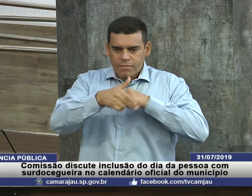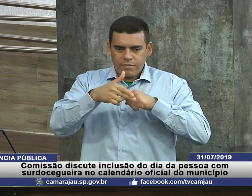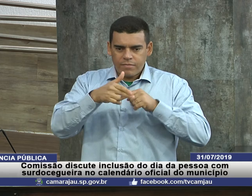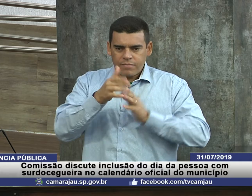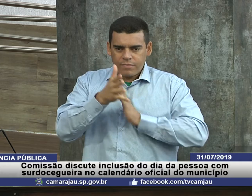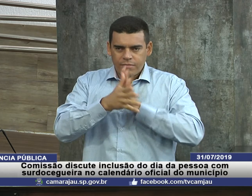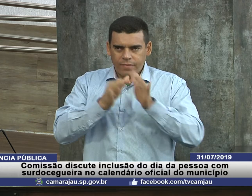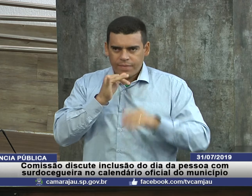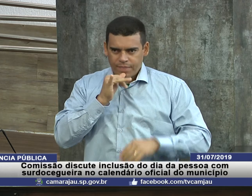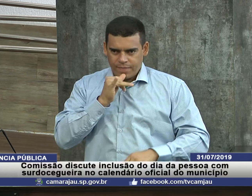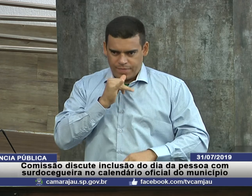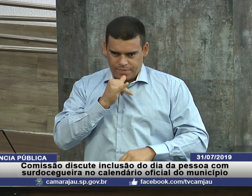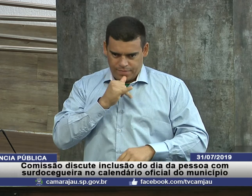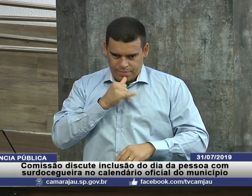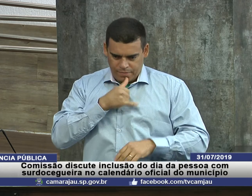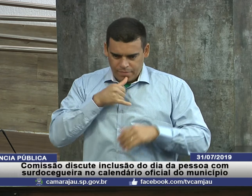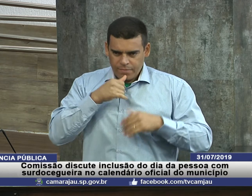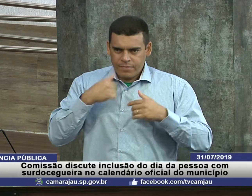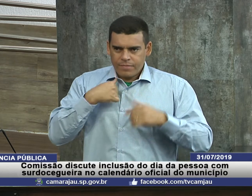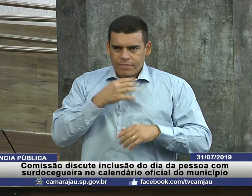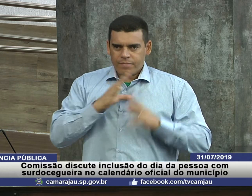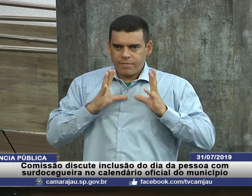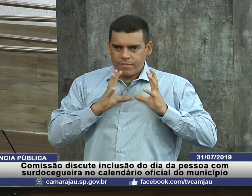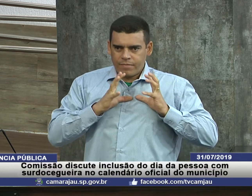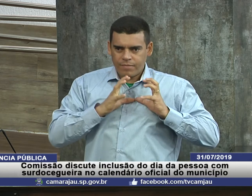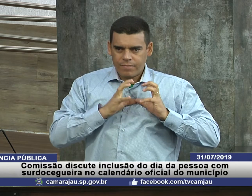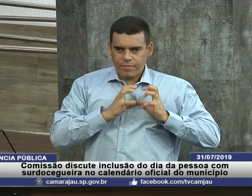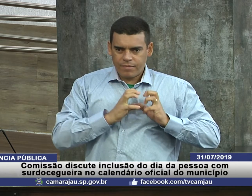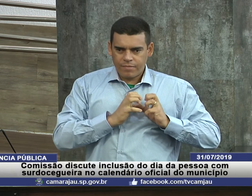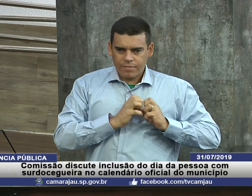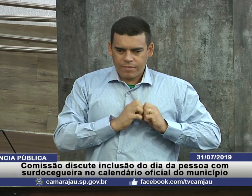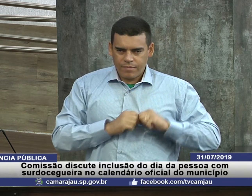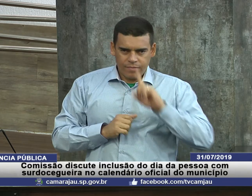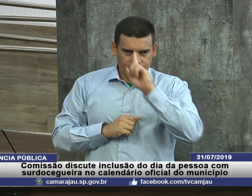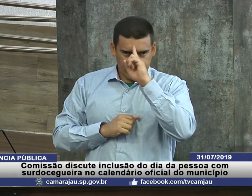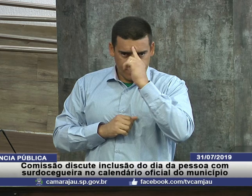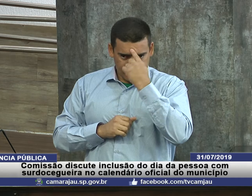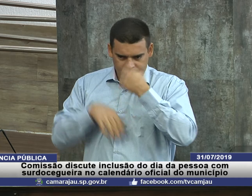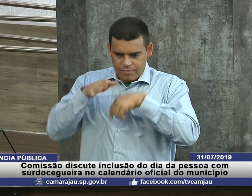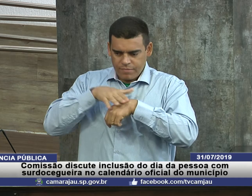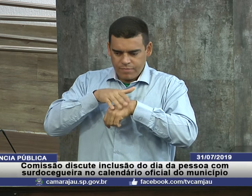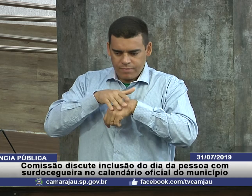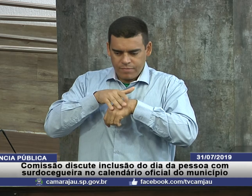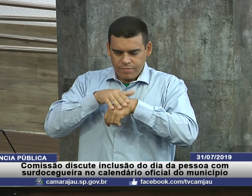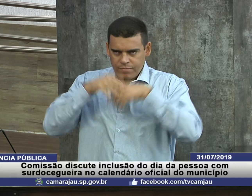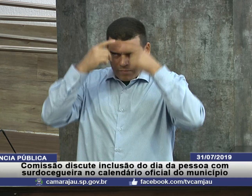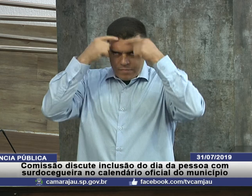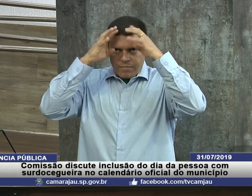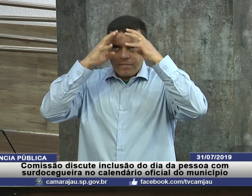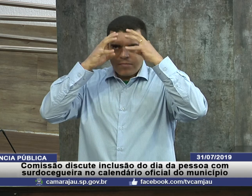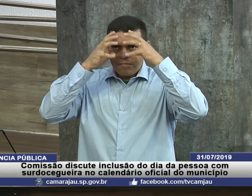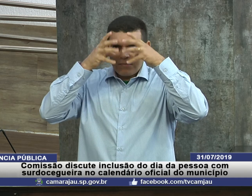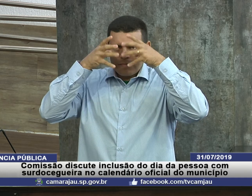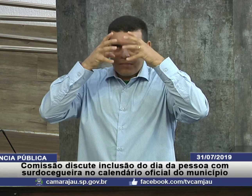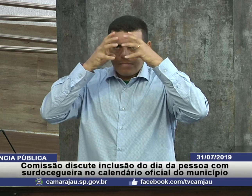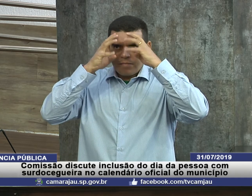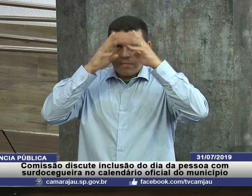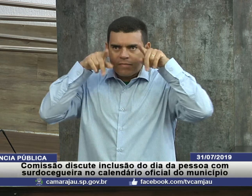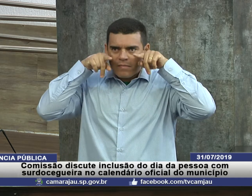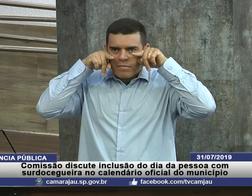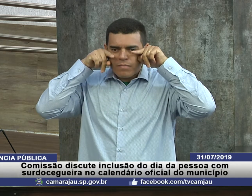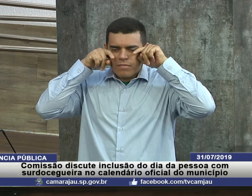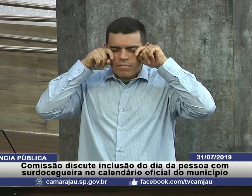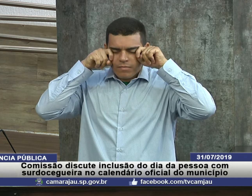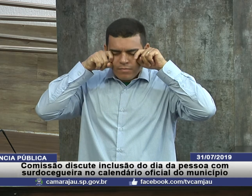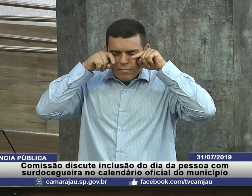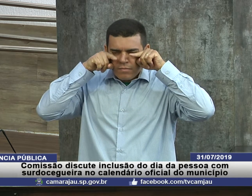aconteceu comigo. E não me foi oferecido língua de sinais na minha educação, na escola. Eu era uma criança muito triste, eu ficava muito